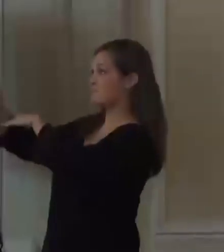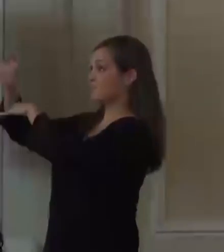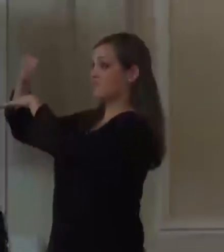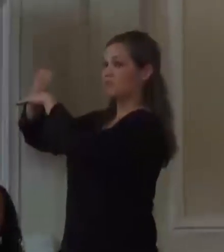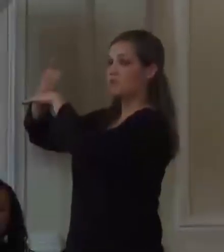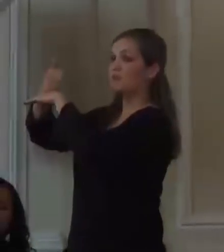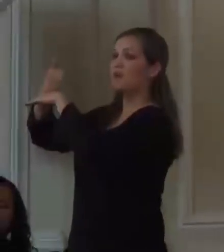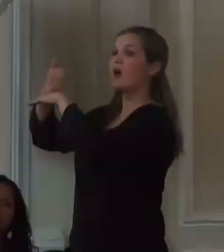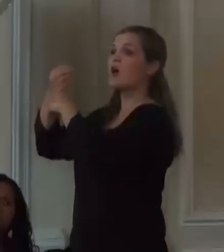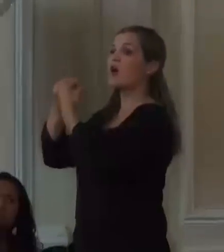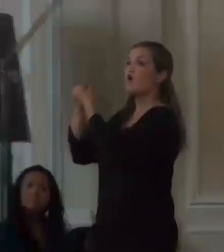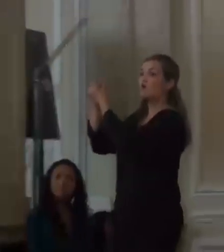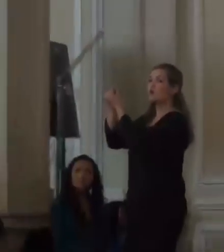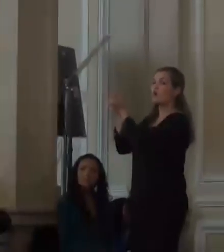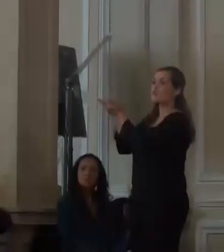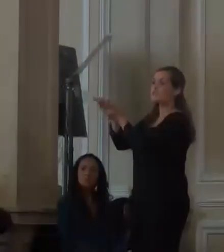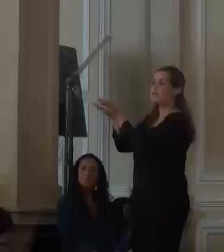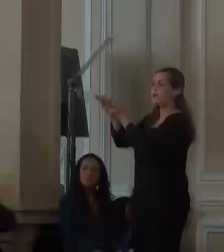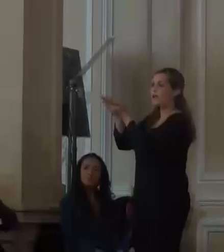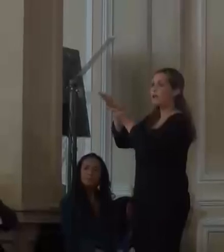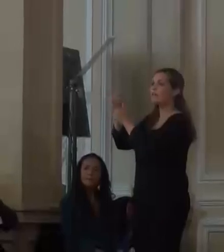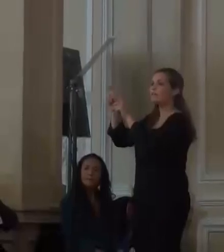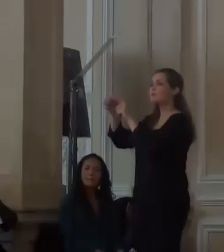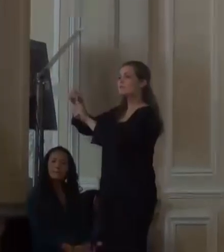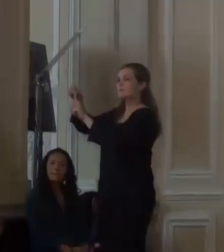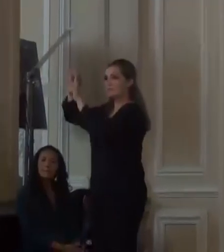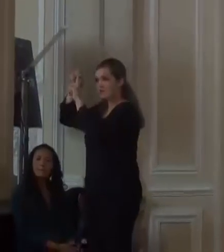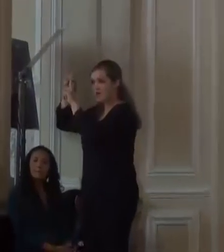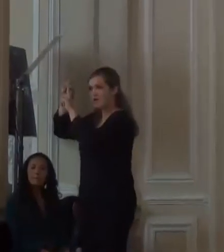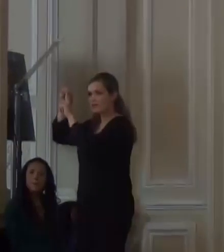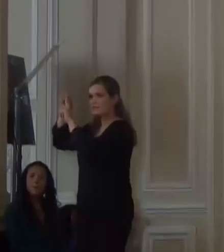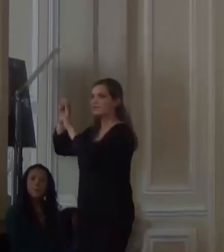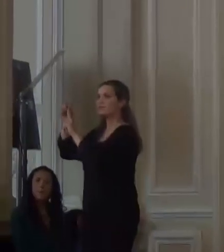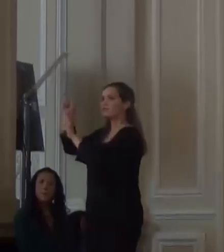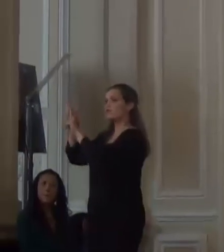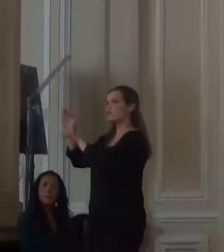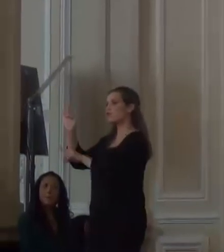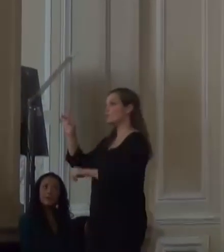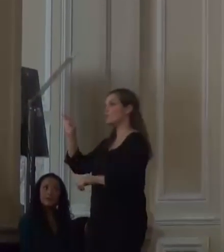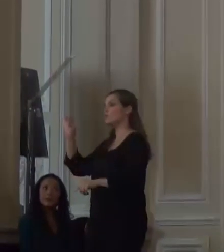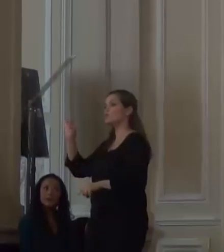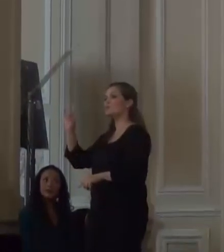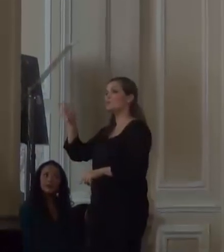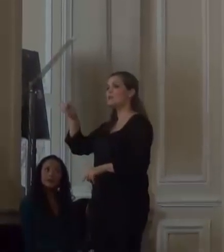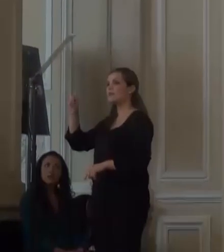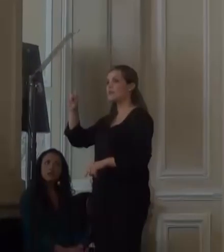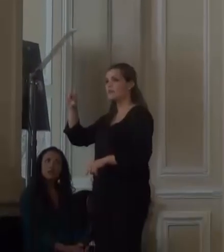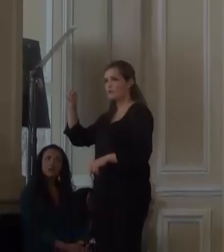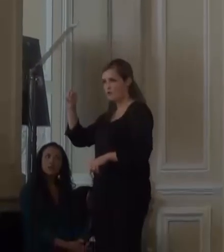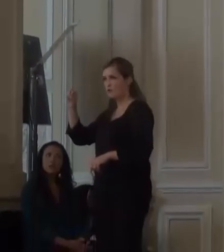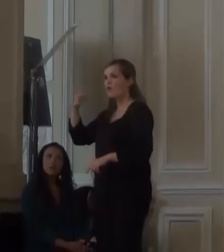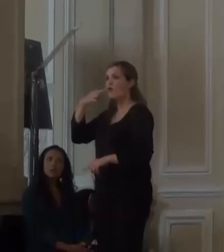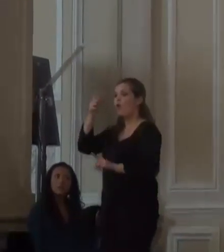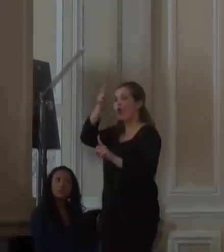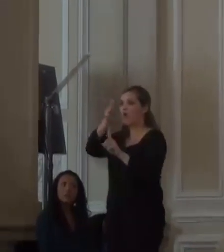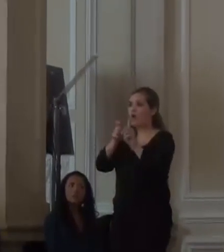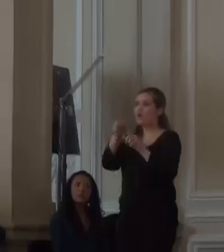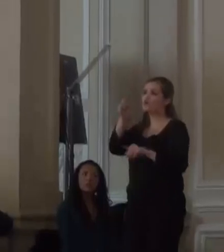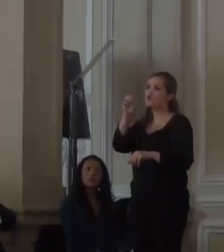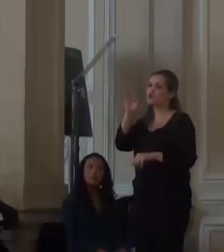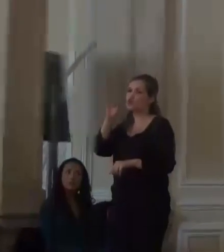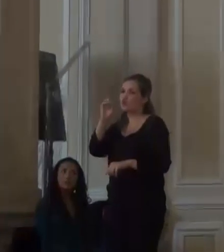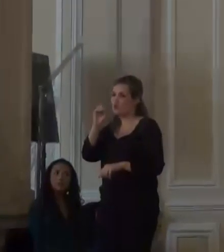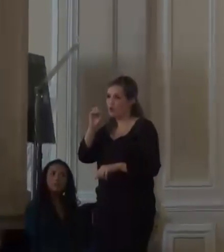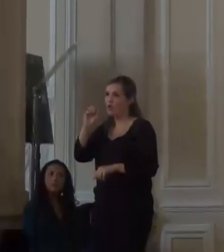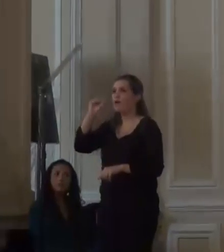Colaboradores especiales, la Cristina Trujillo, el viceministro del Interior, Rodrigo Hernández de Soto, el señor